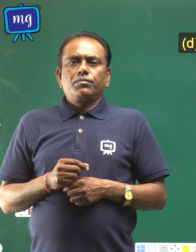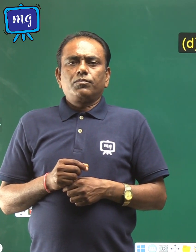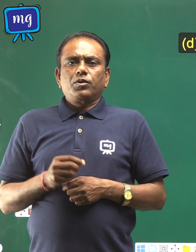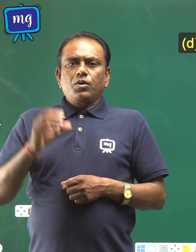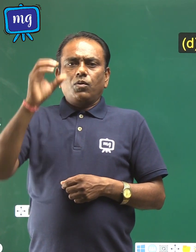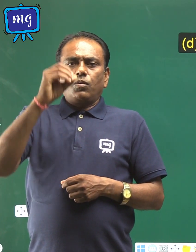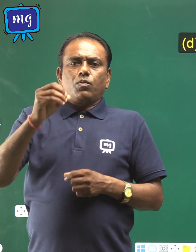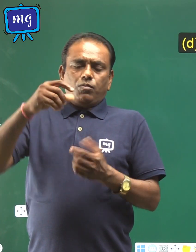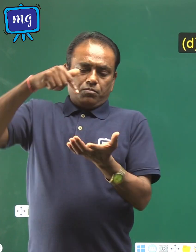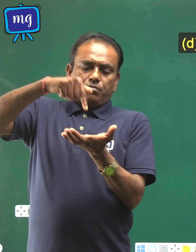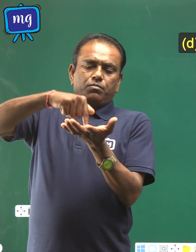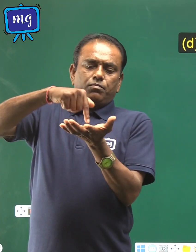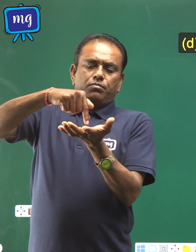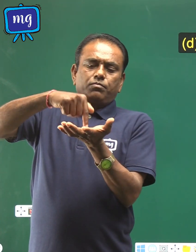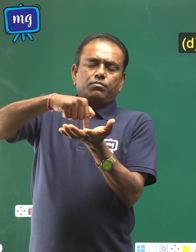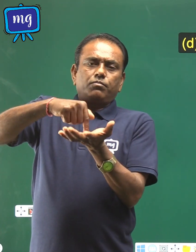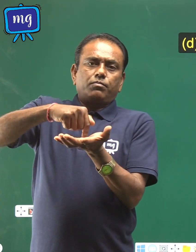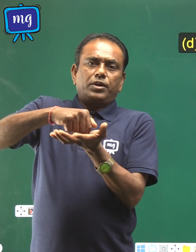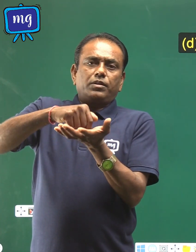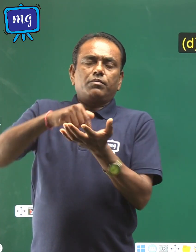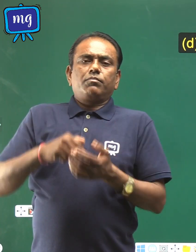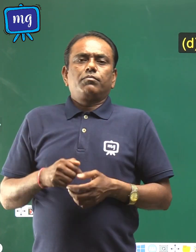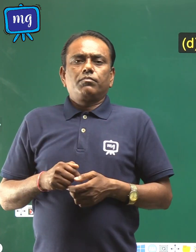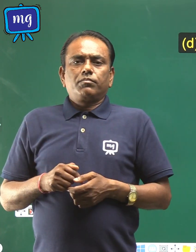O को केंद्र मानकर